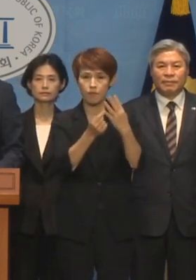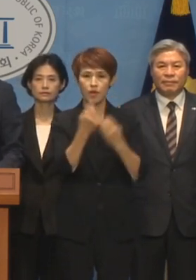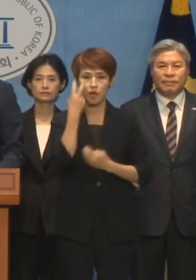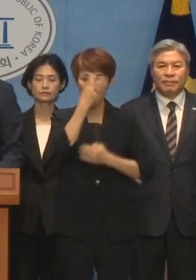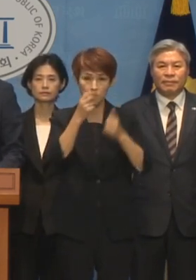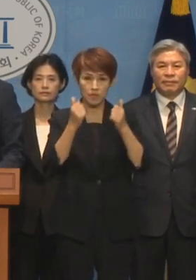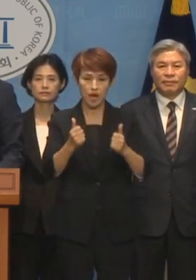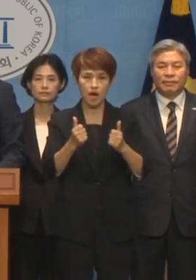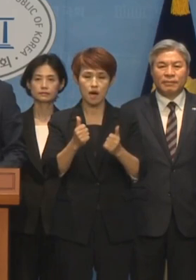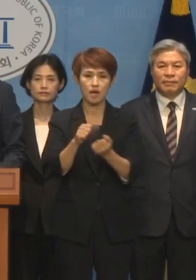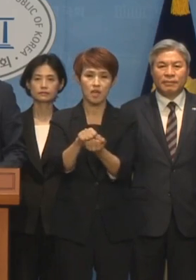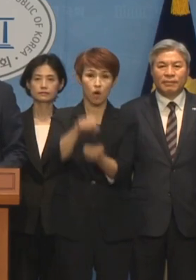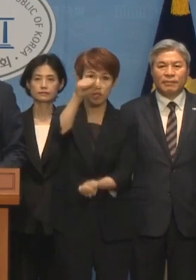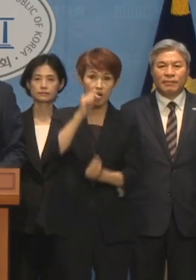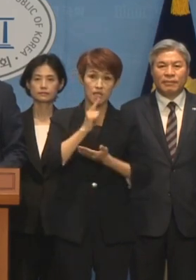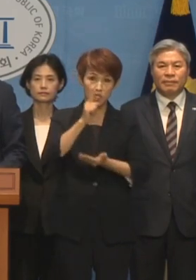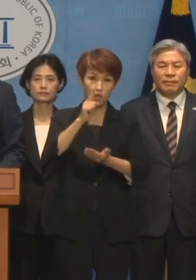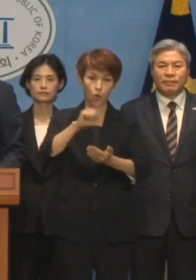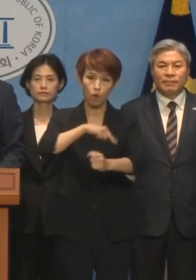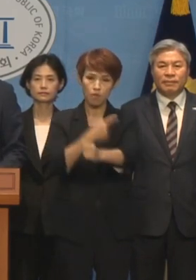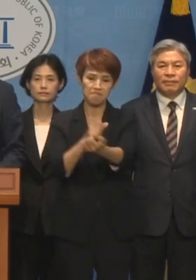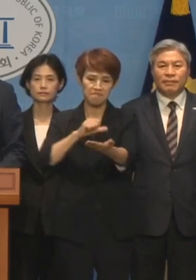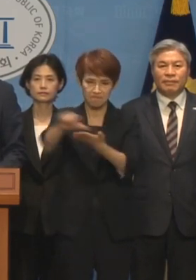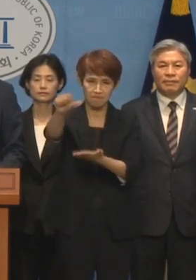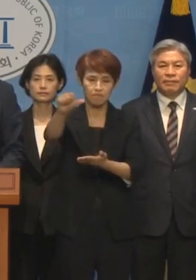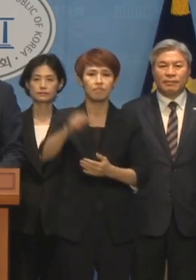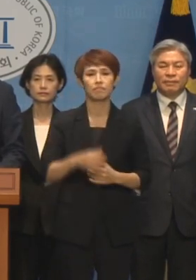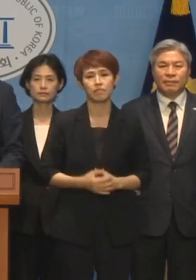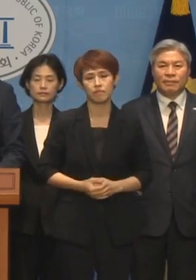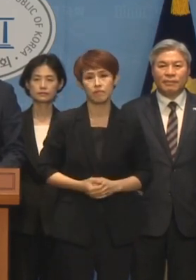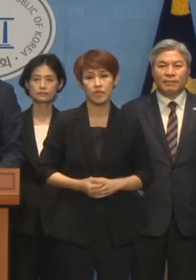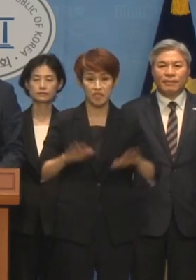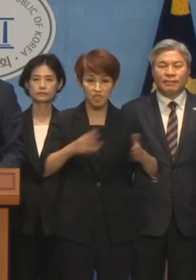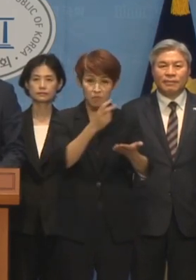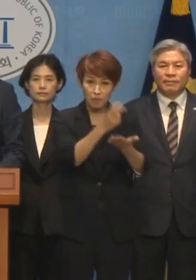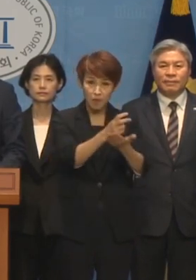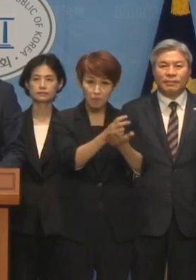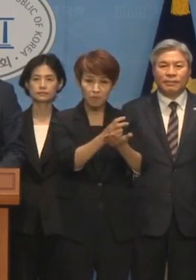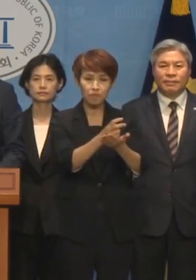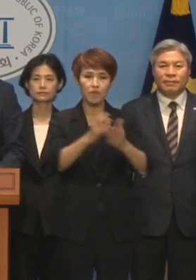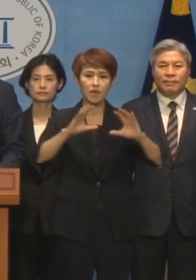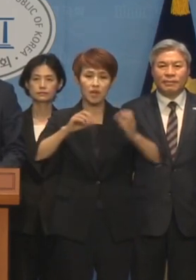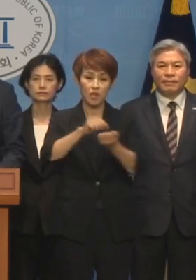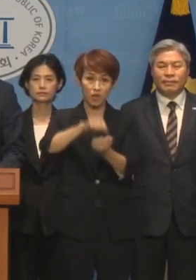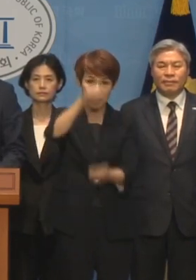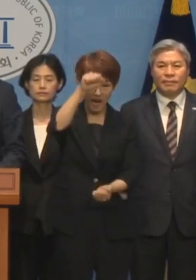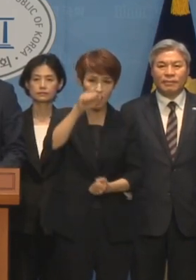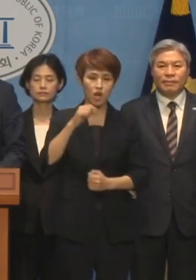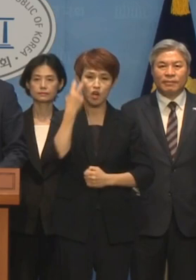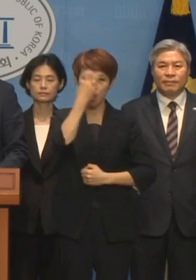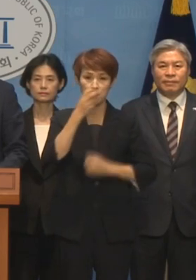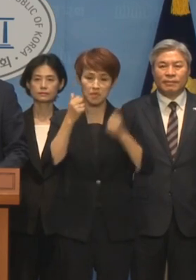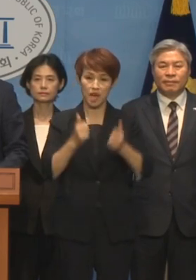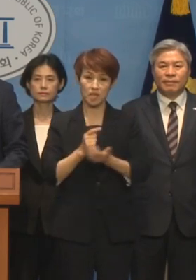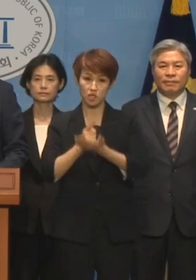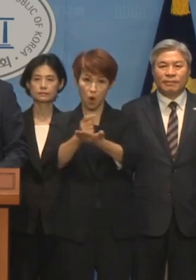검사의 영장 신청권을 삭제합니다. 현행 헌법에 영장은 검사의 신청에